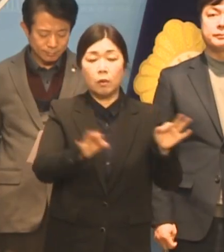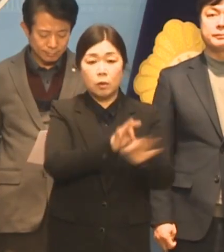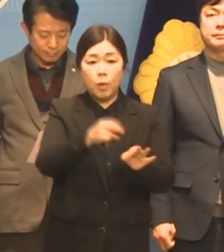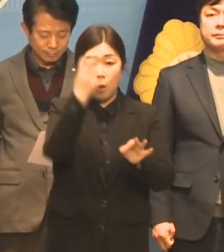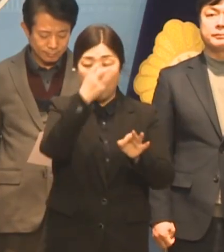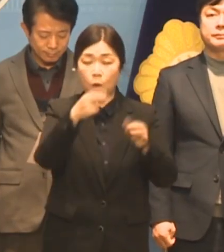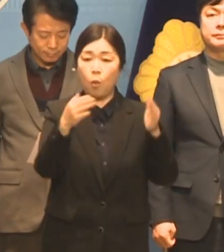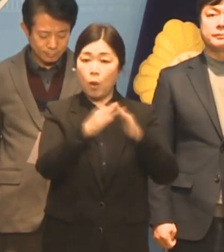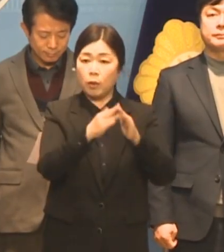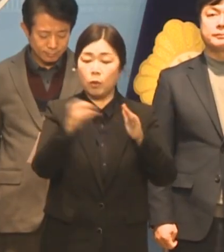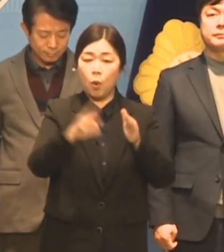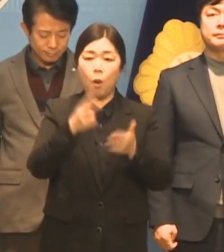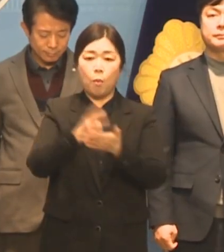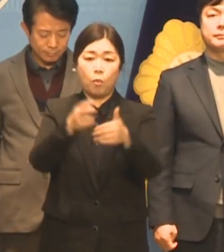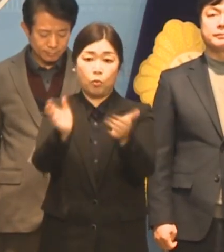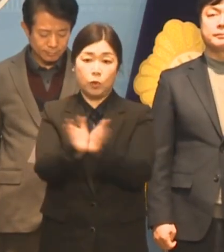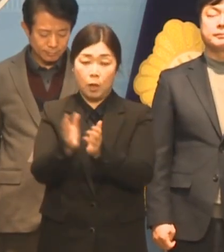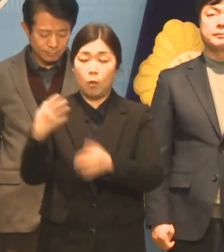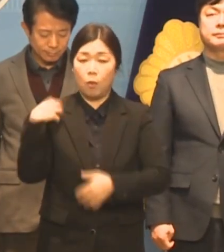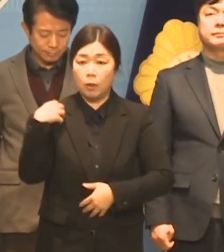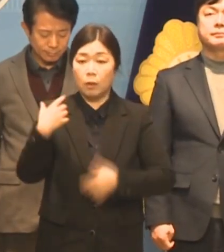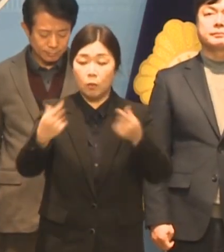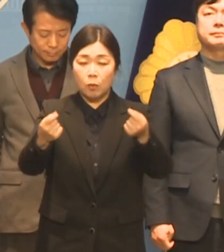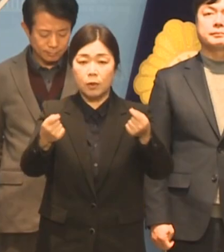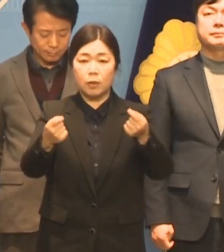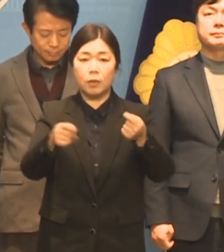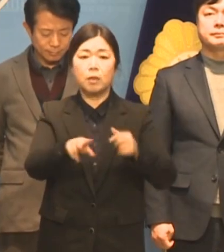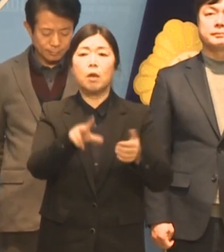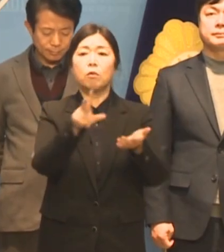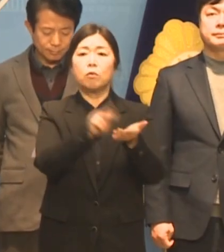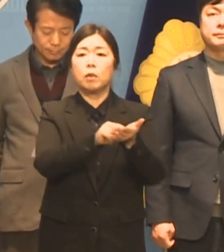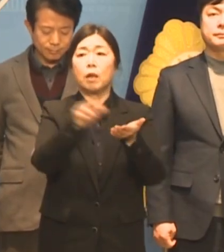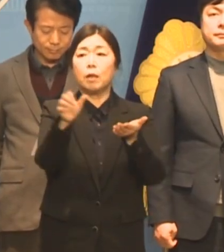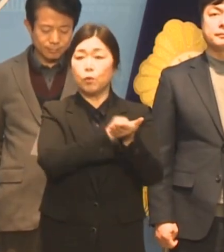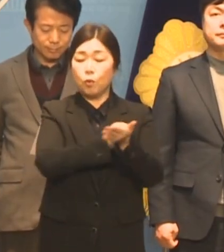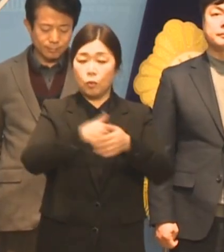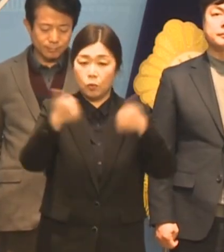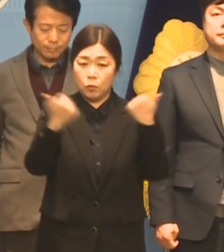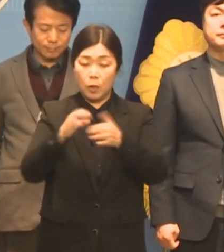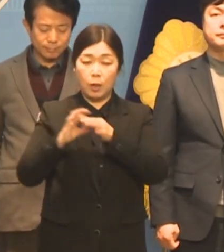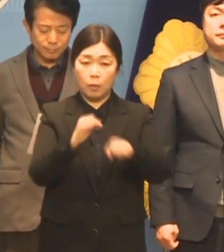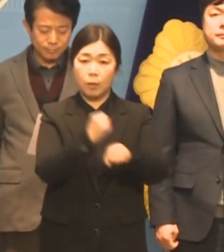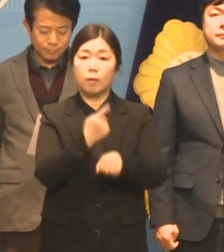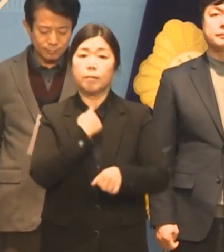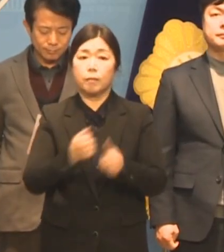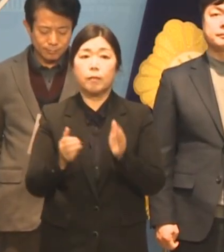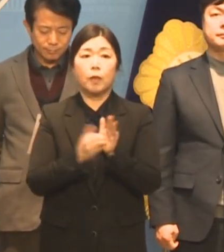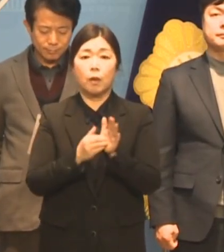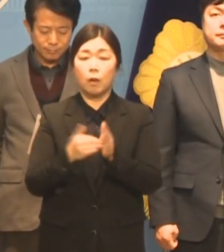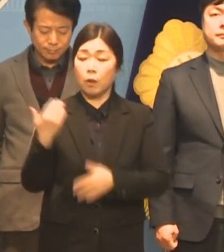법무부 장관도 이 주제에 대해서 관심을 갖고 논의를 시작을 했었습니다. 특히 최근까지도